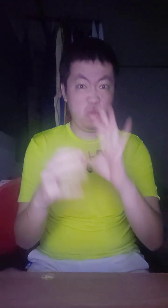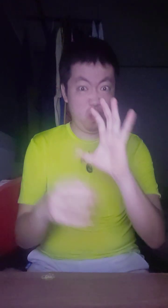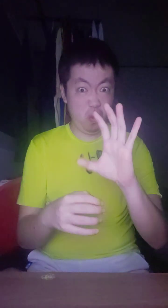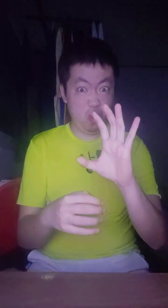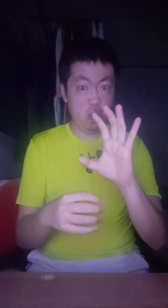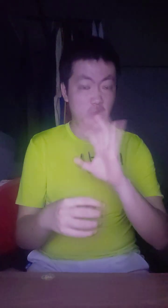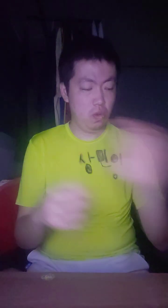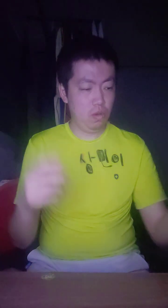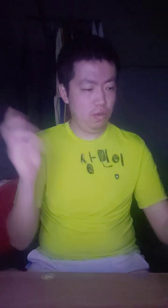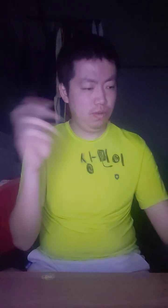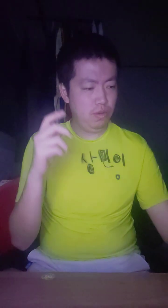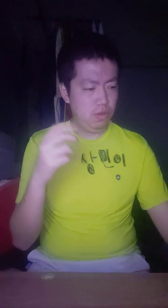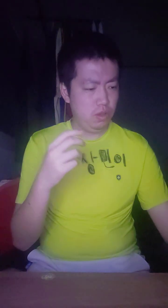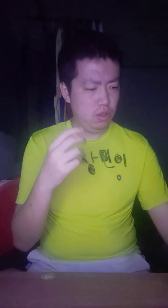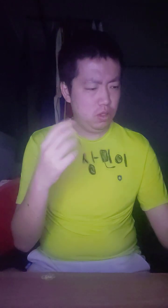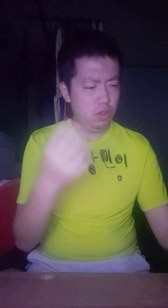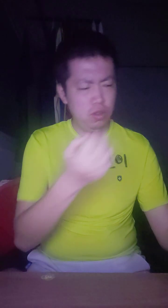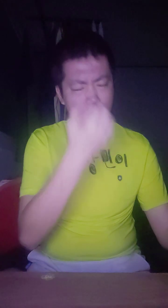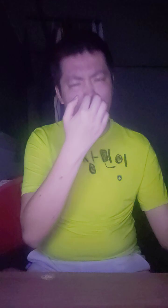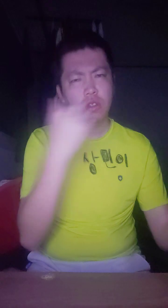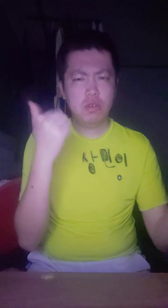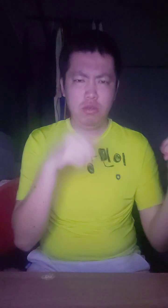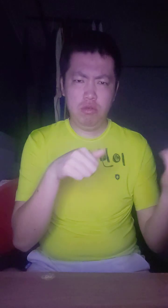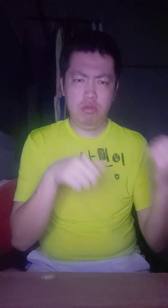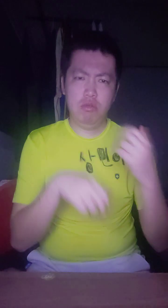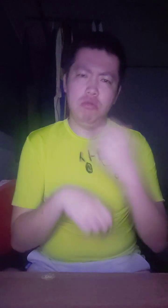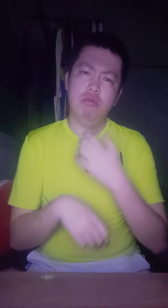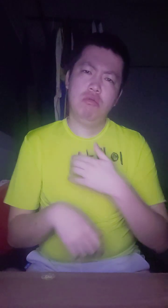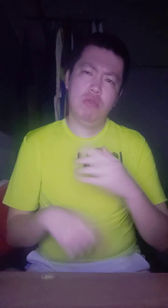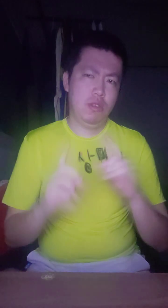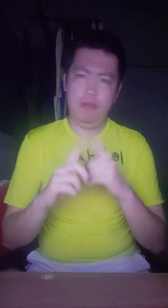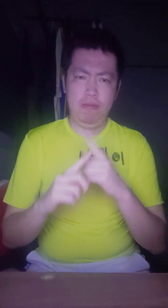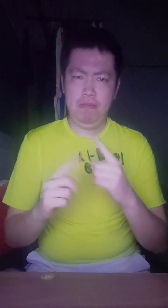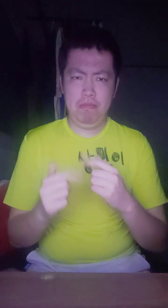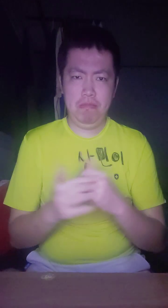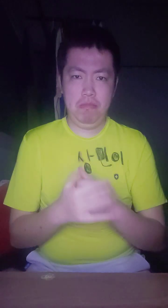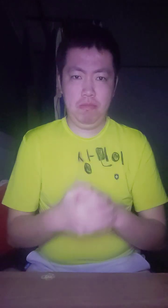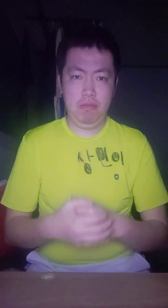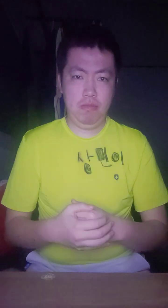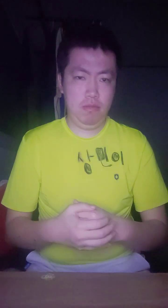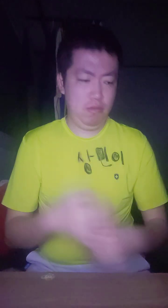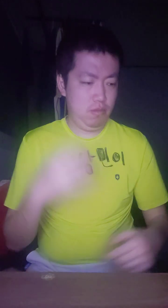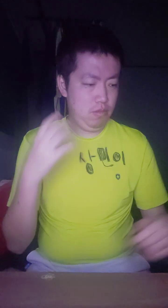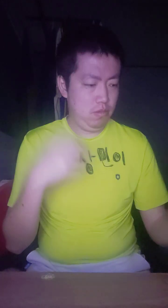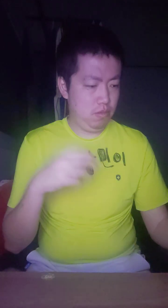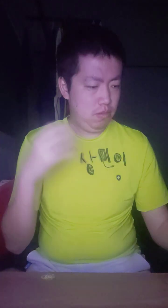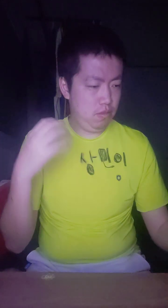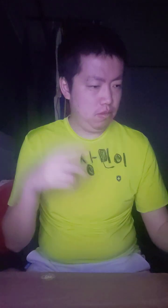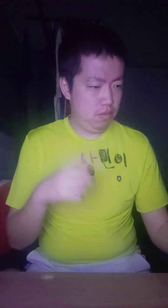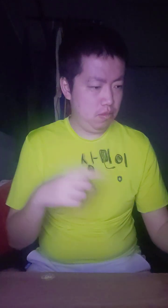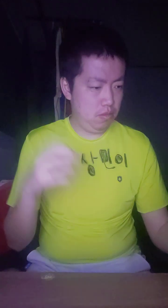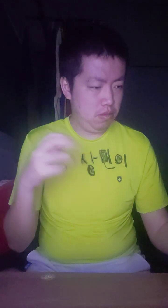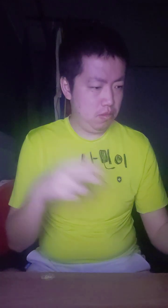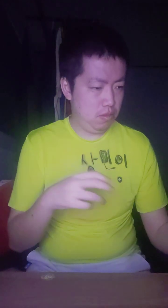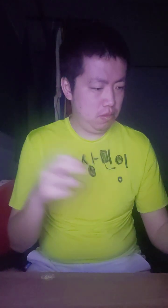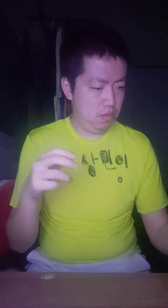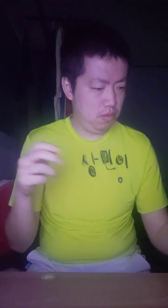공중화장실에서 유독가스에 중독돼 쓰러진 뒤 의식을 회복하지 못했습니다. 경찰은 정화조에서 발생한